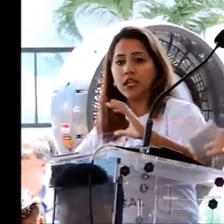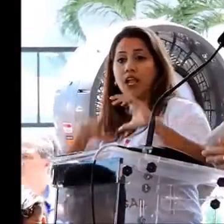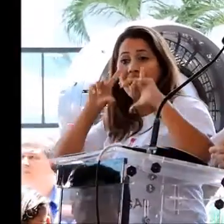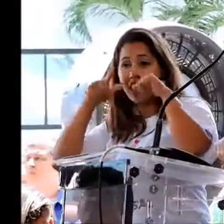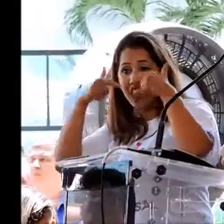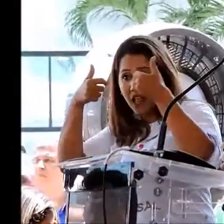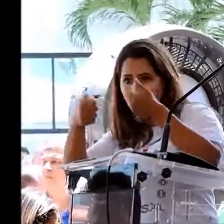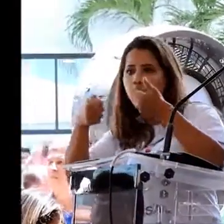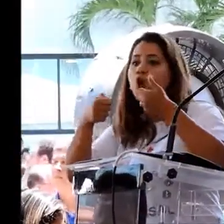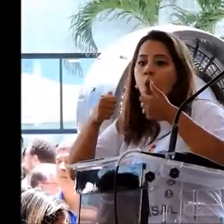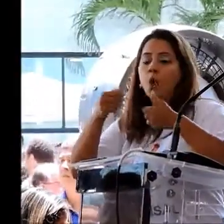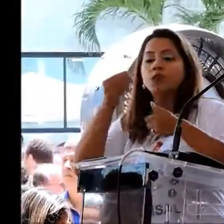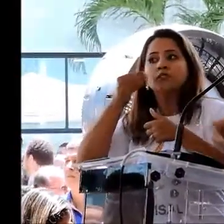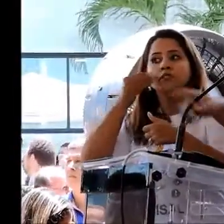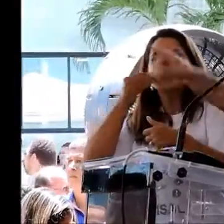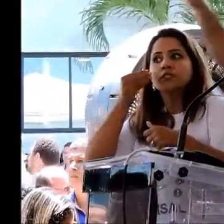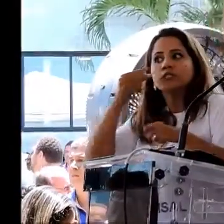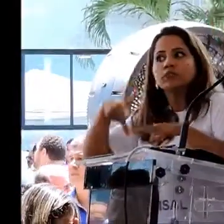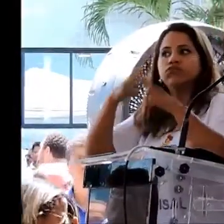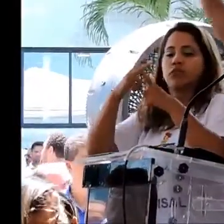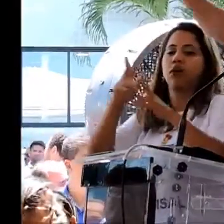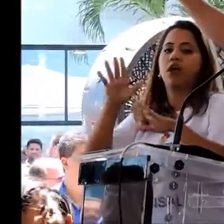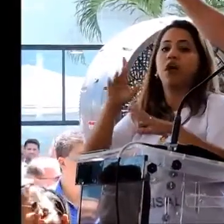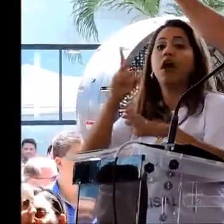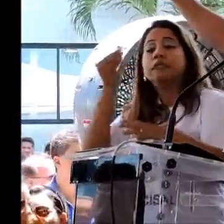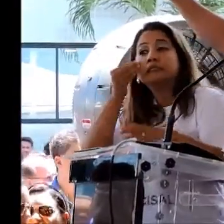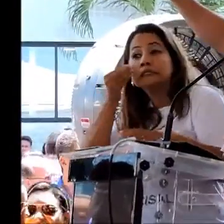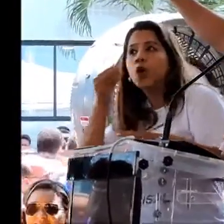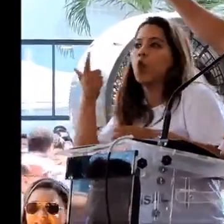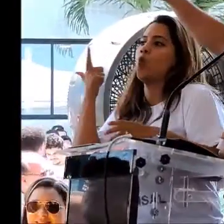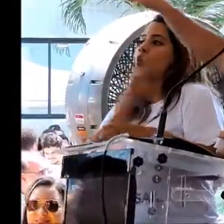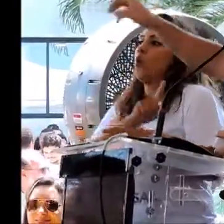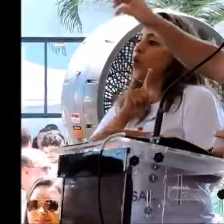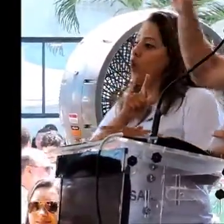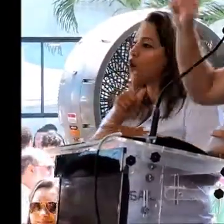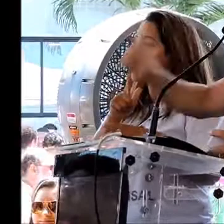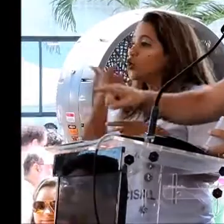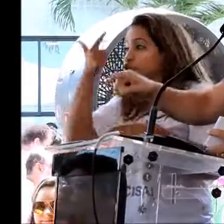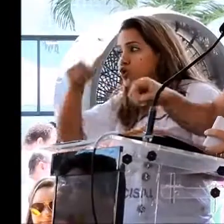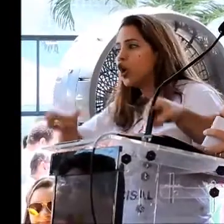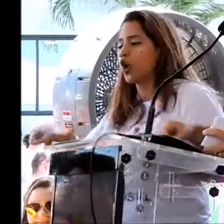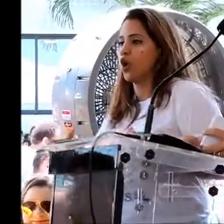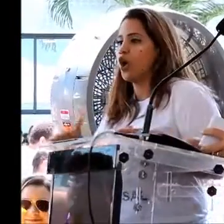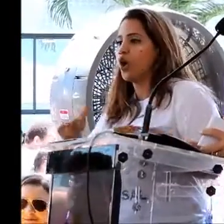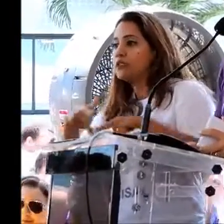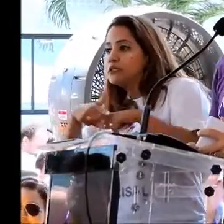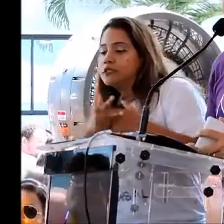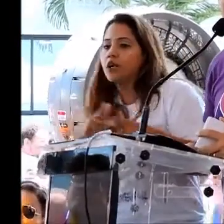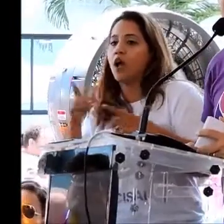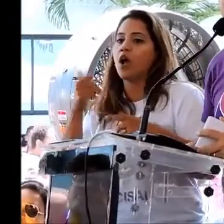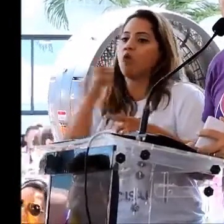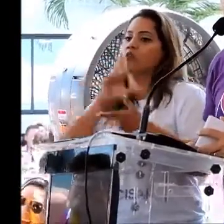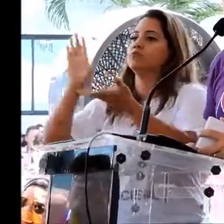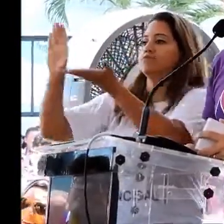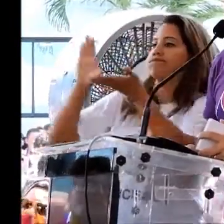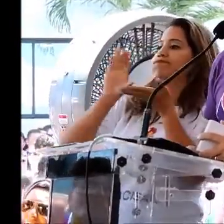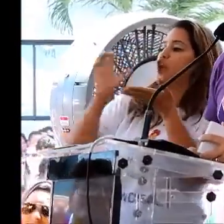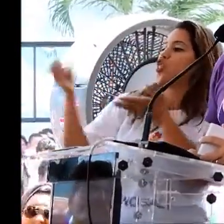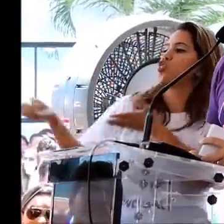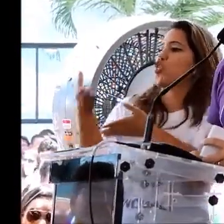de Alagoas renegociada. Aquela renegociação da dívida abriu espaço para novos